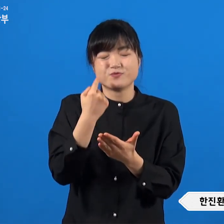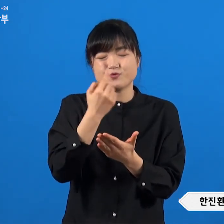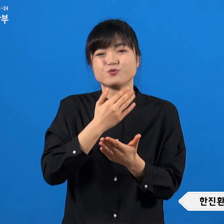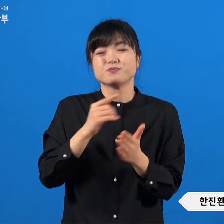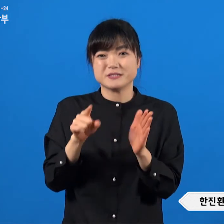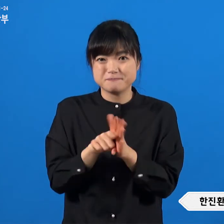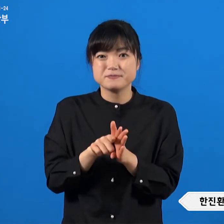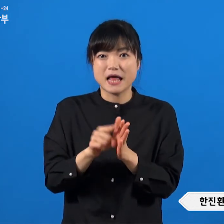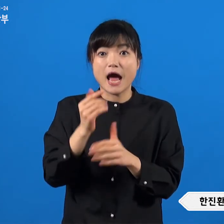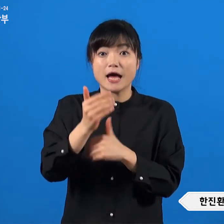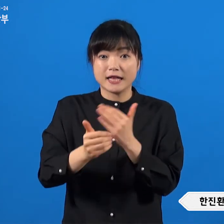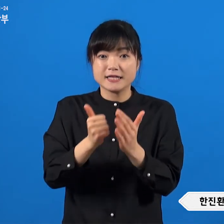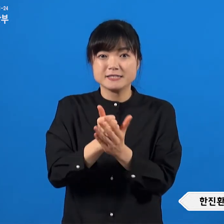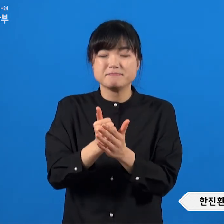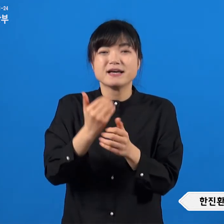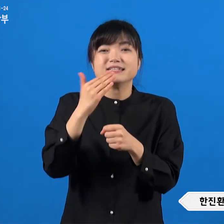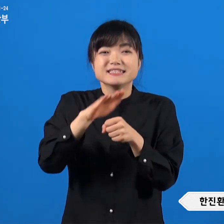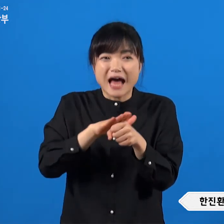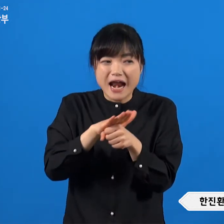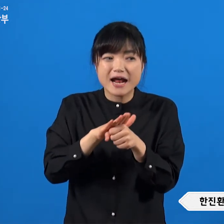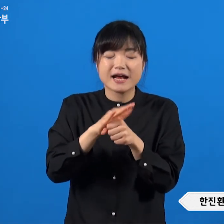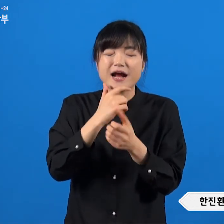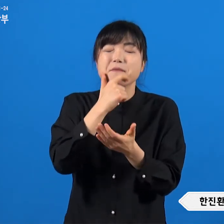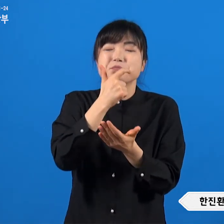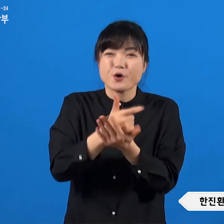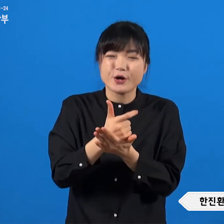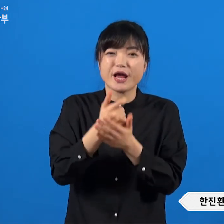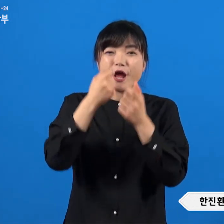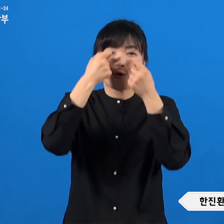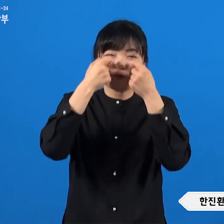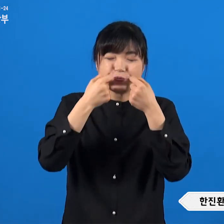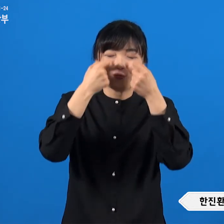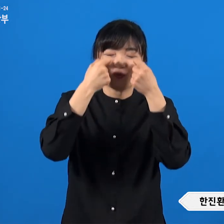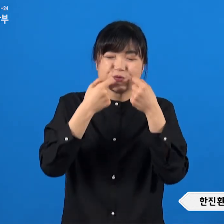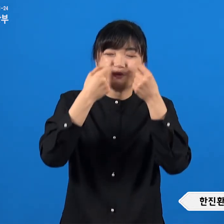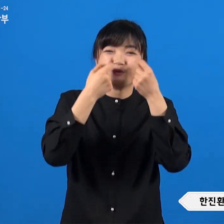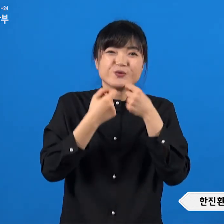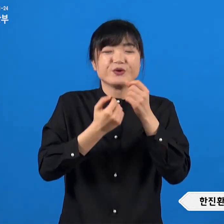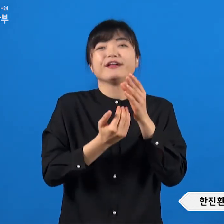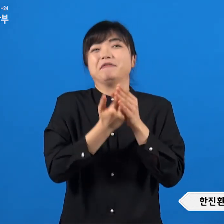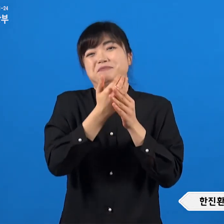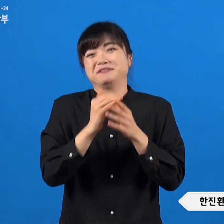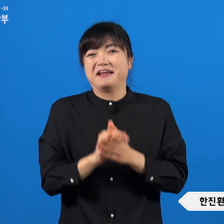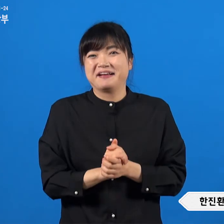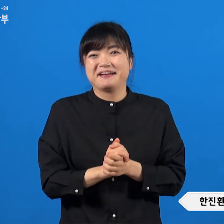이제는 하나님의 사랑에 감격해서 우는 축복의 울보가 되었습니다.